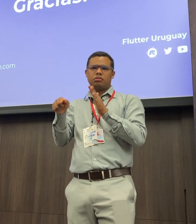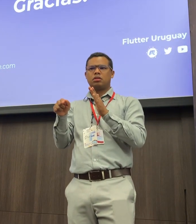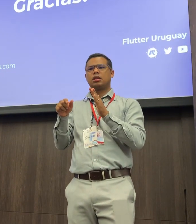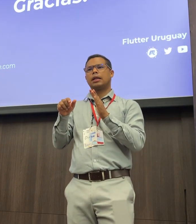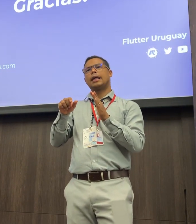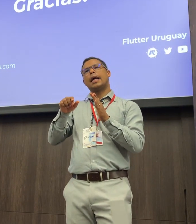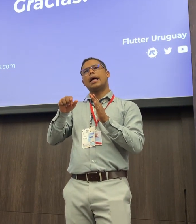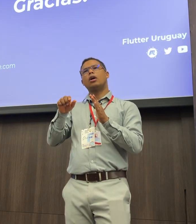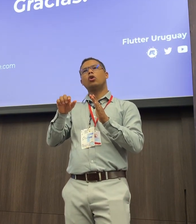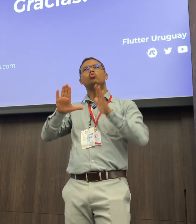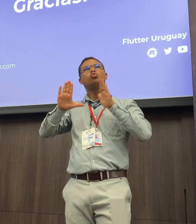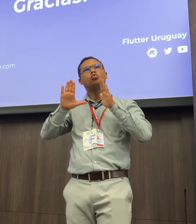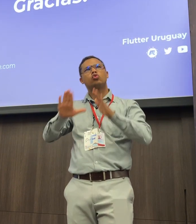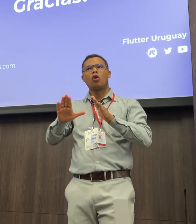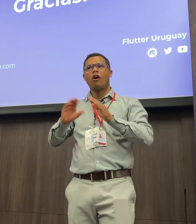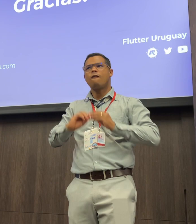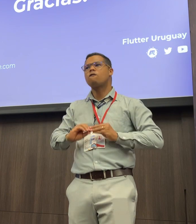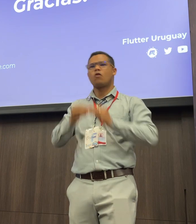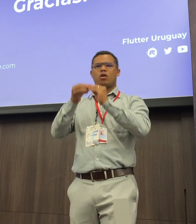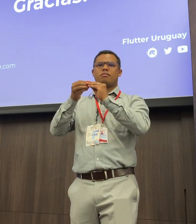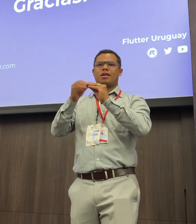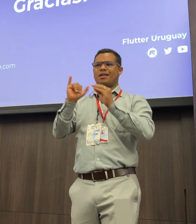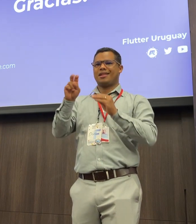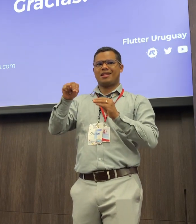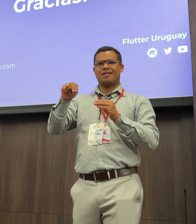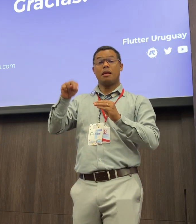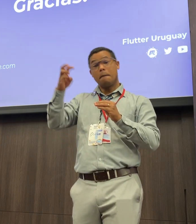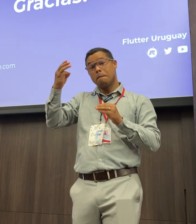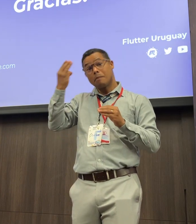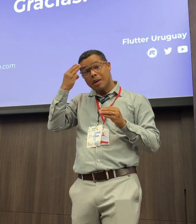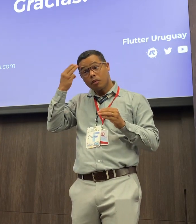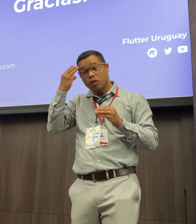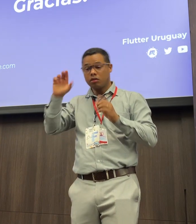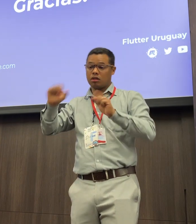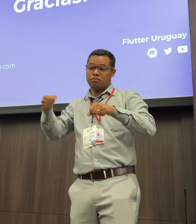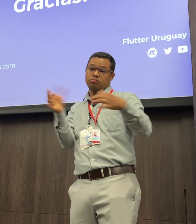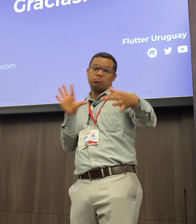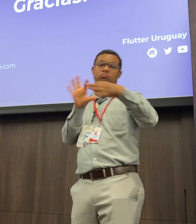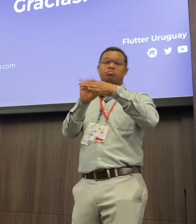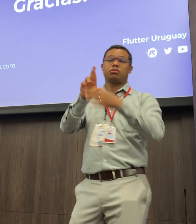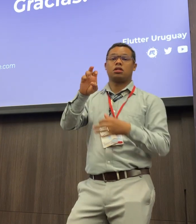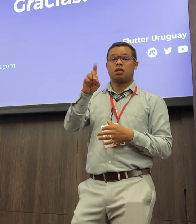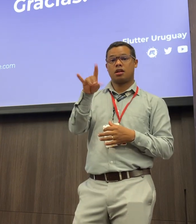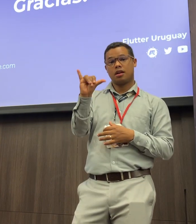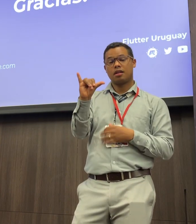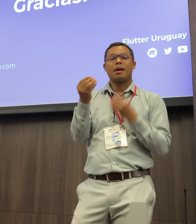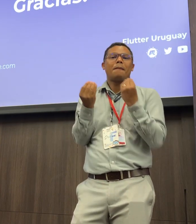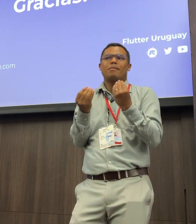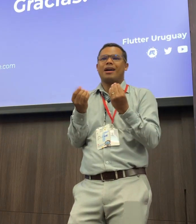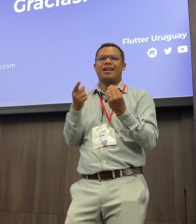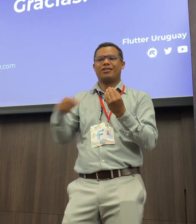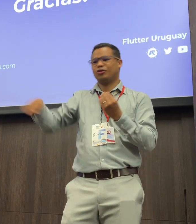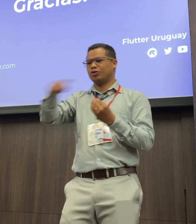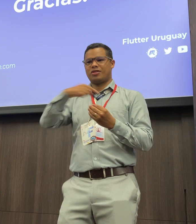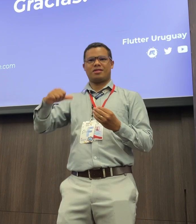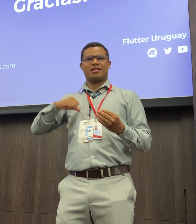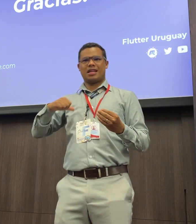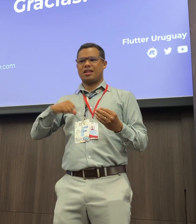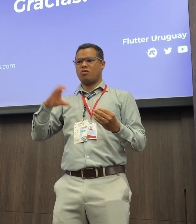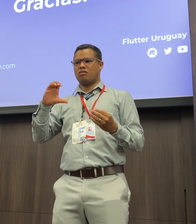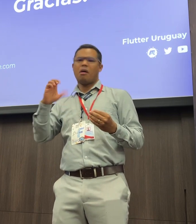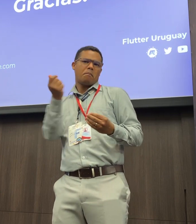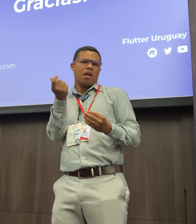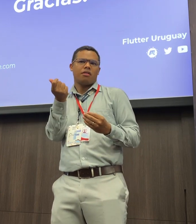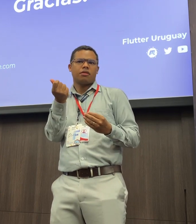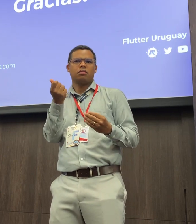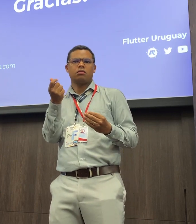in-memory, pero también había dejado una sección para integrarlo con Redis, para justamente tener un cache y poder tener estas